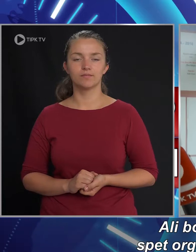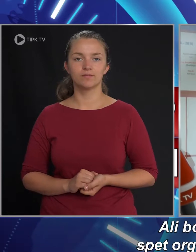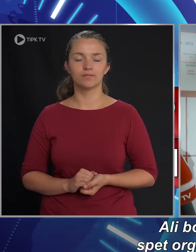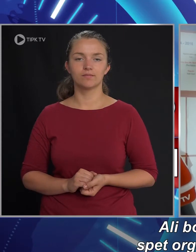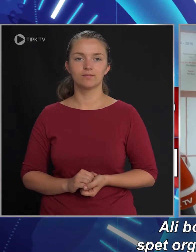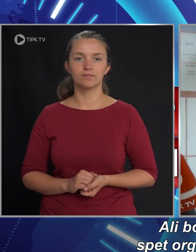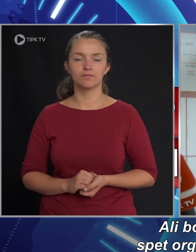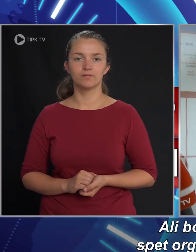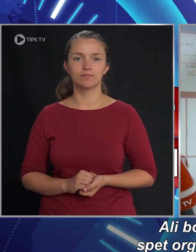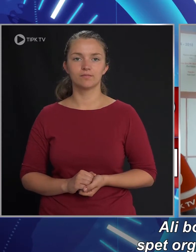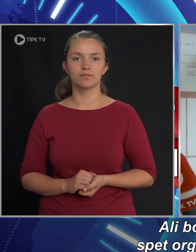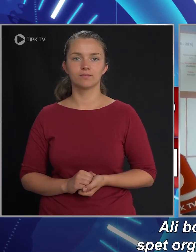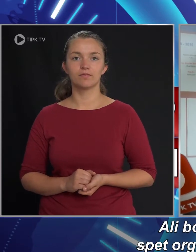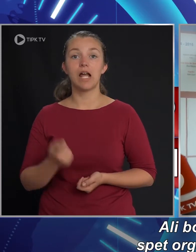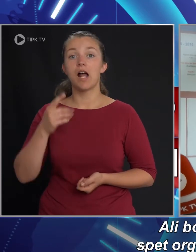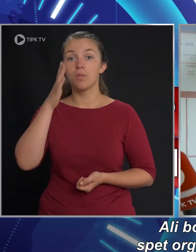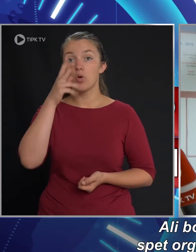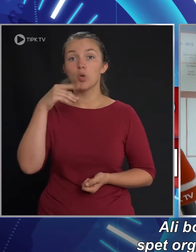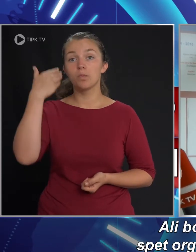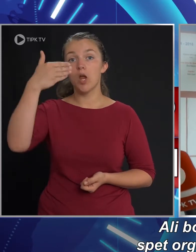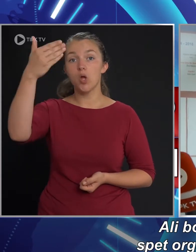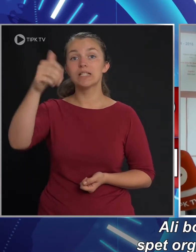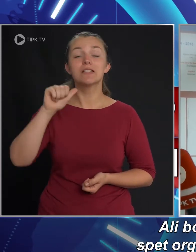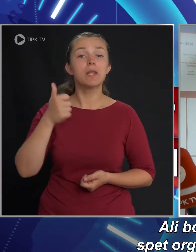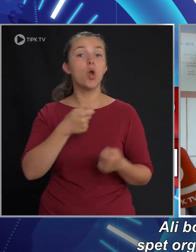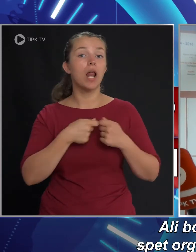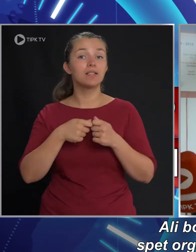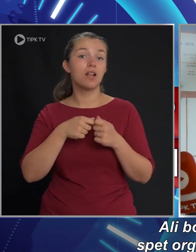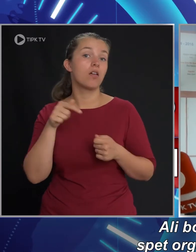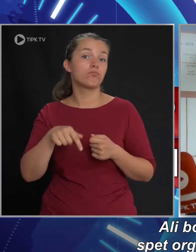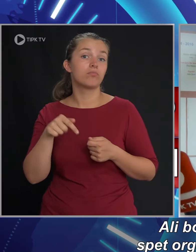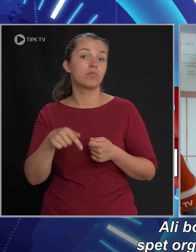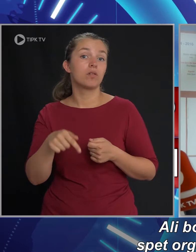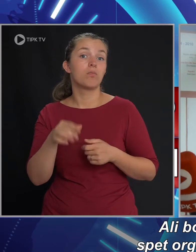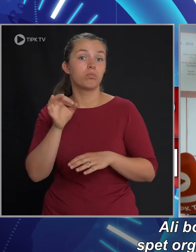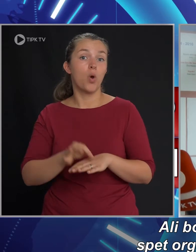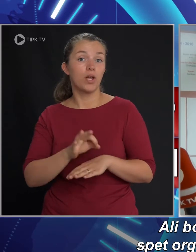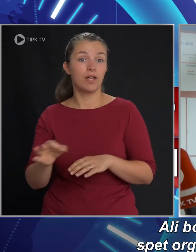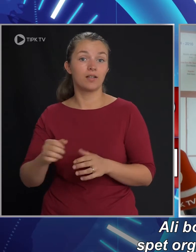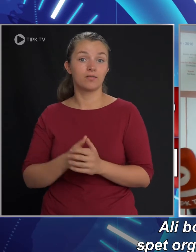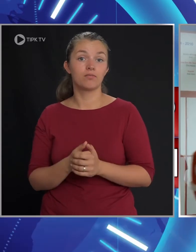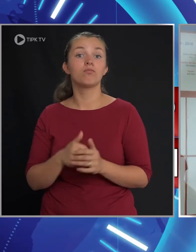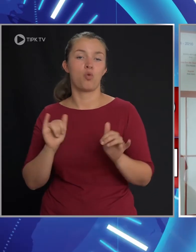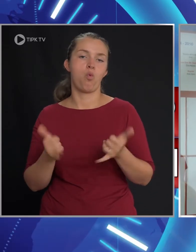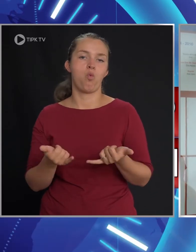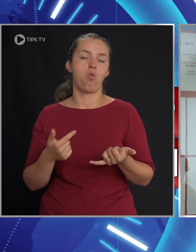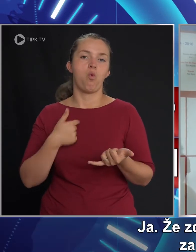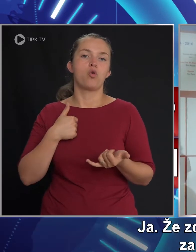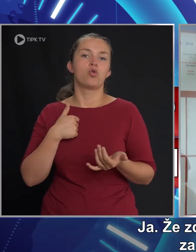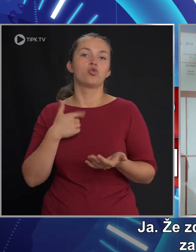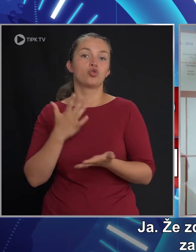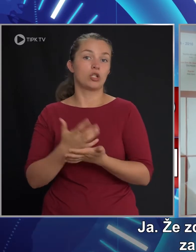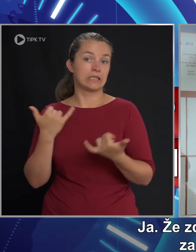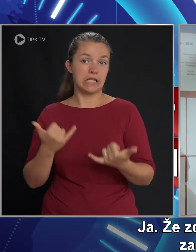Ili možda možete v budućnosti opet organizirati ovak kakav projekt? Pa